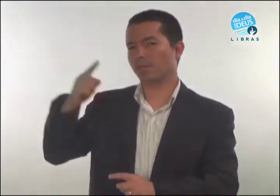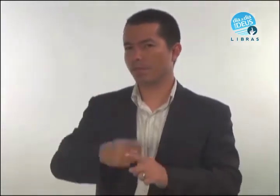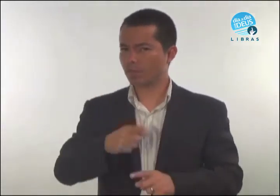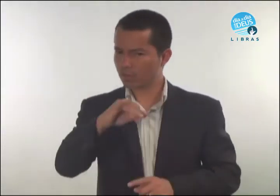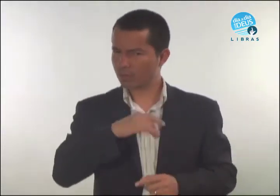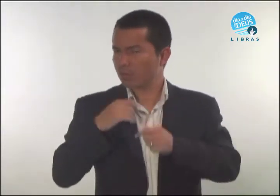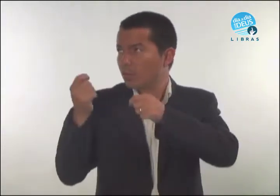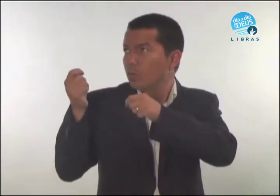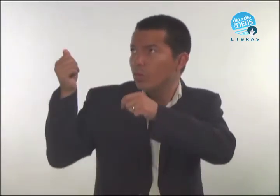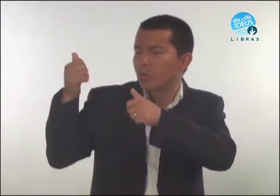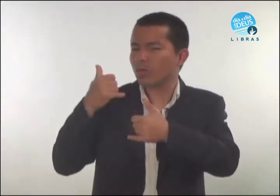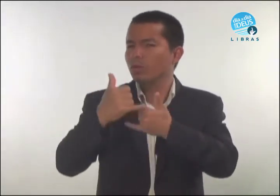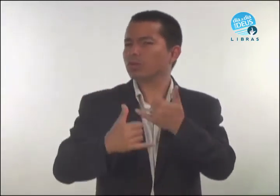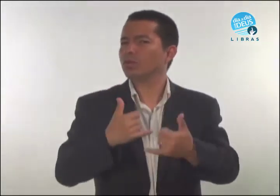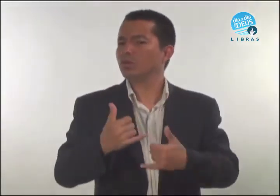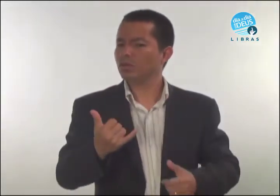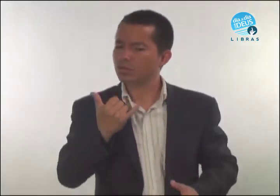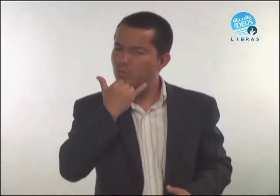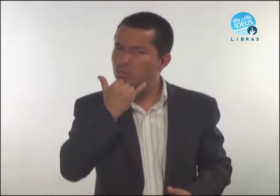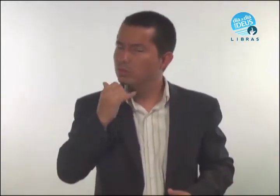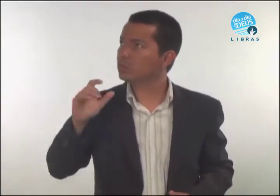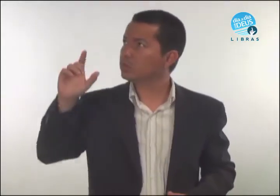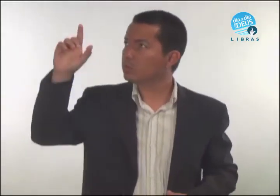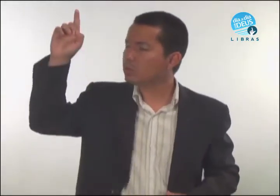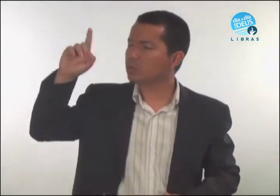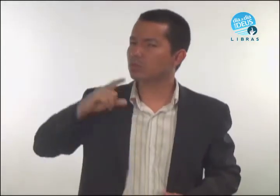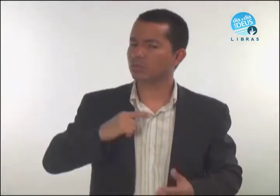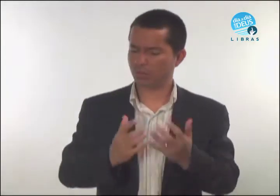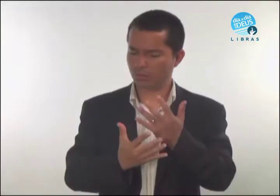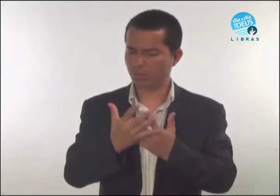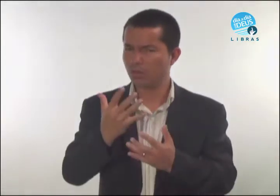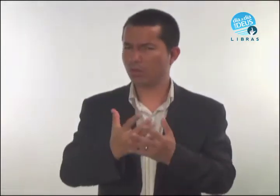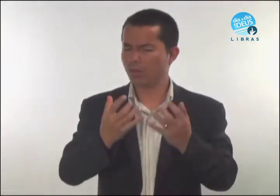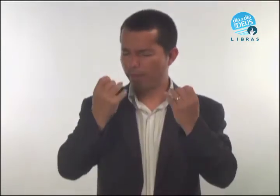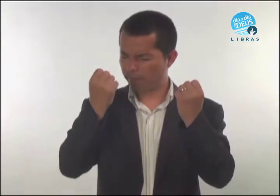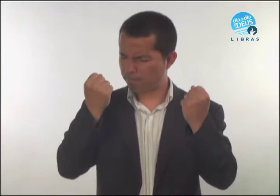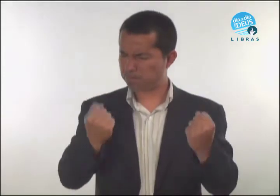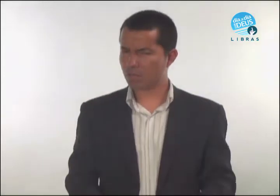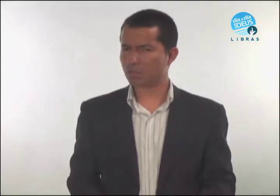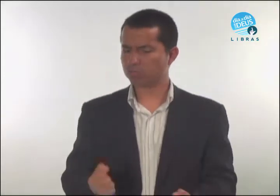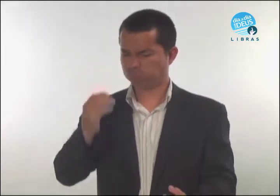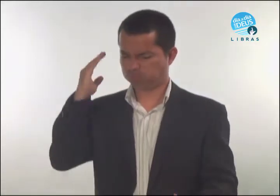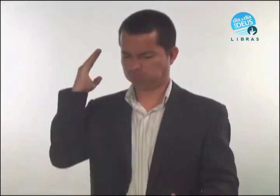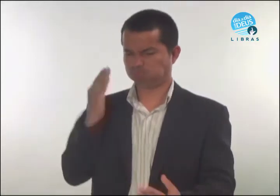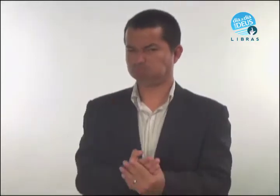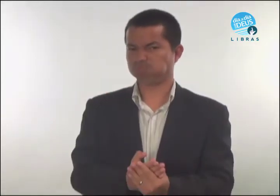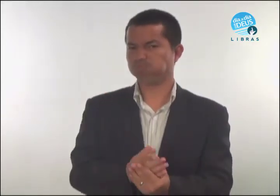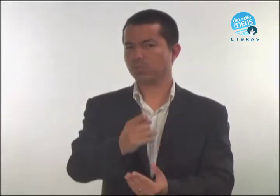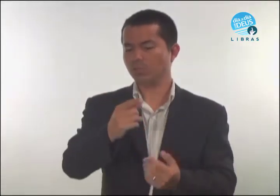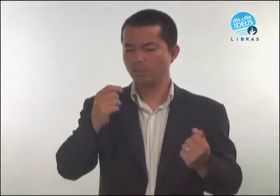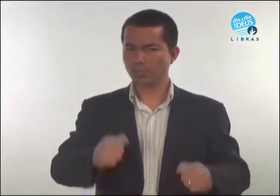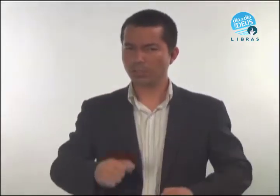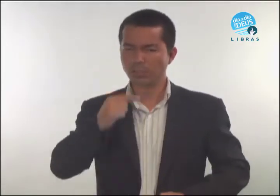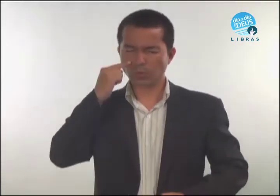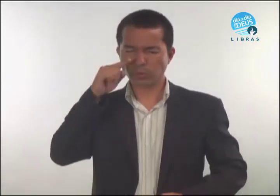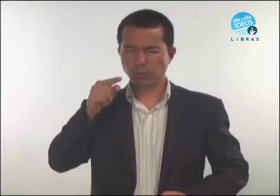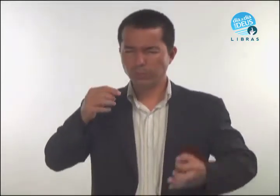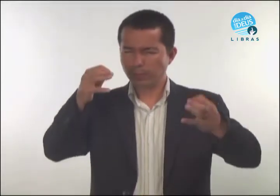tenta brincar com essas coisas de Deus, Deus pesa a sua mão para que a gente aprenda a discernir